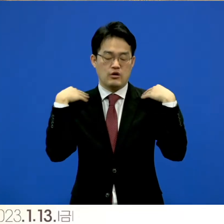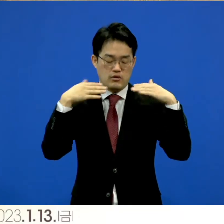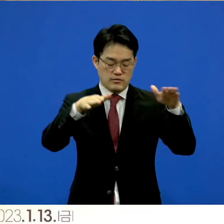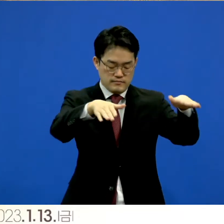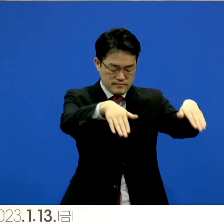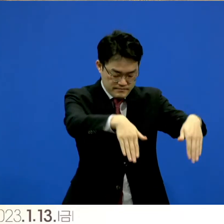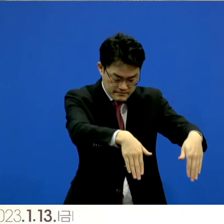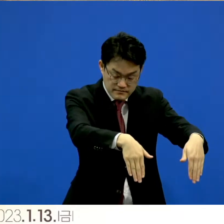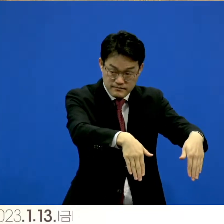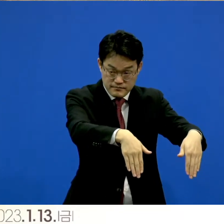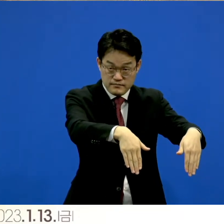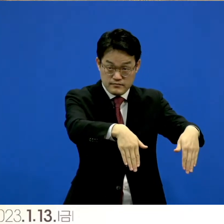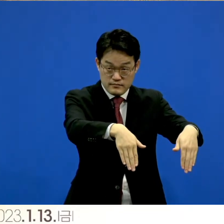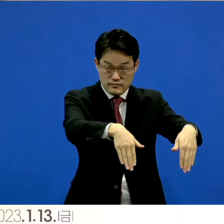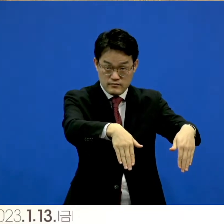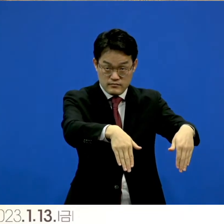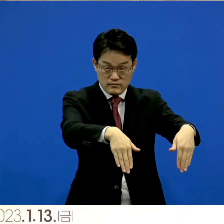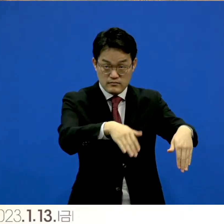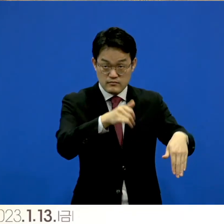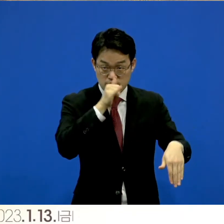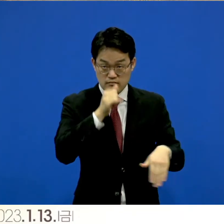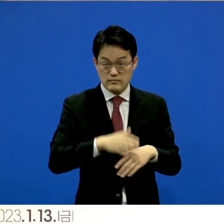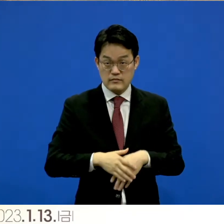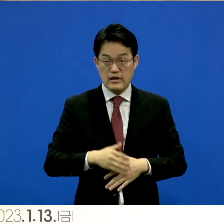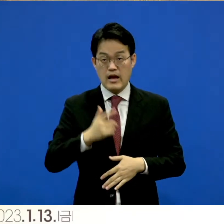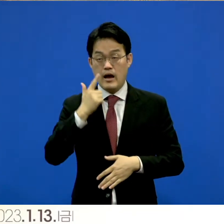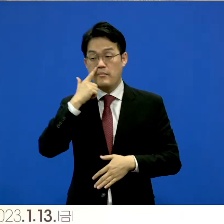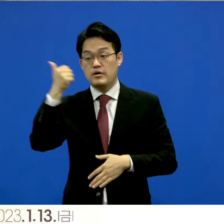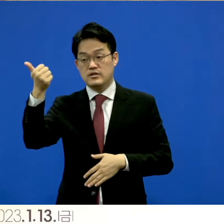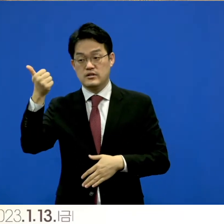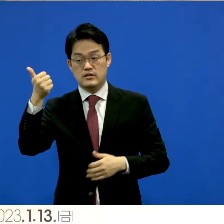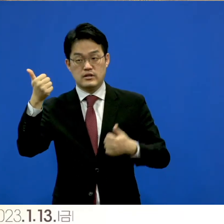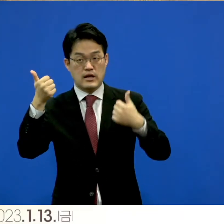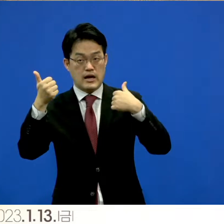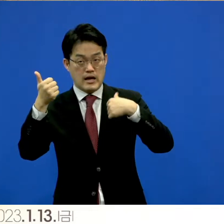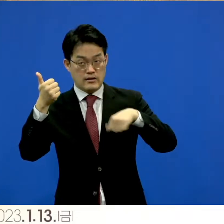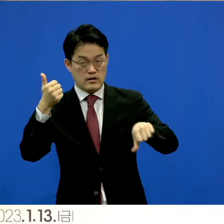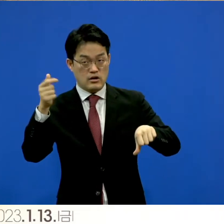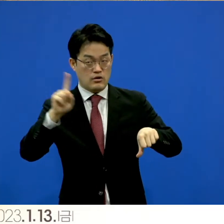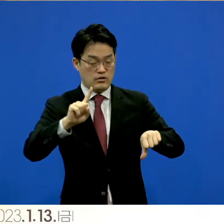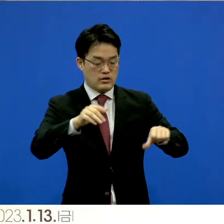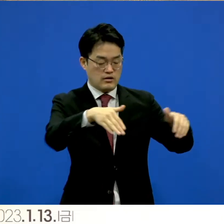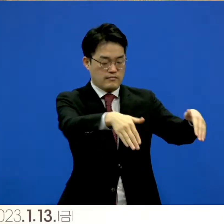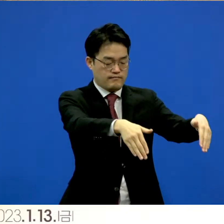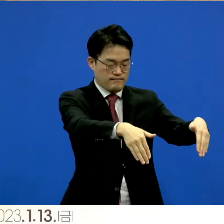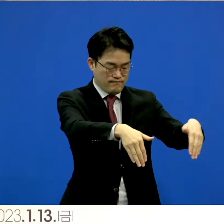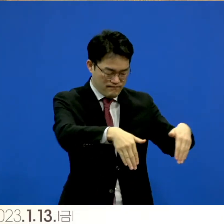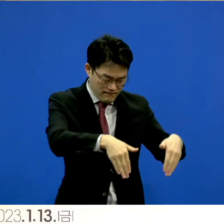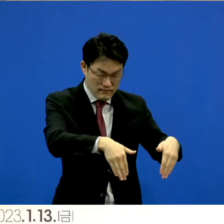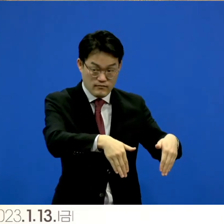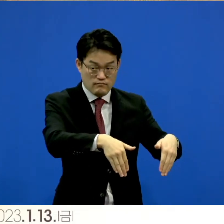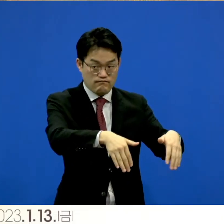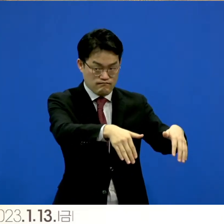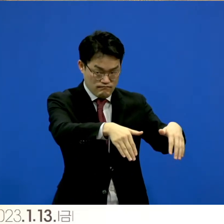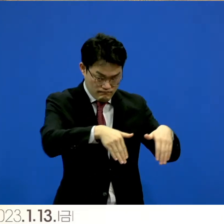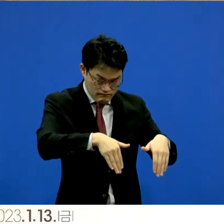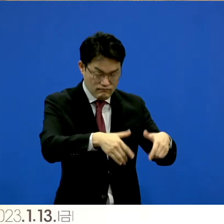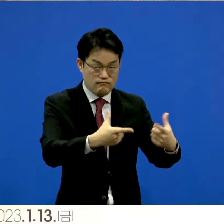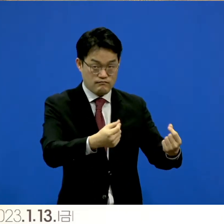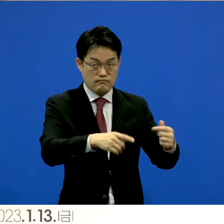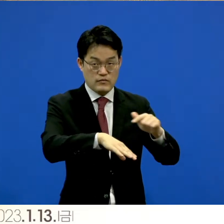그냥 놓여져 있지 않습니다. 자세히 보면 아버지는 아들을 자신에게로 가까이 당기려고 하는 힘을 느끼게 한다.